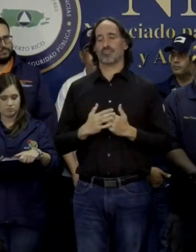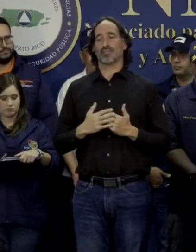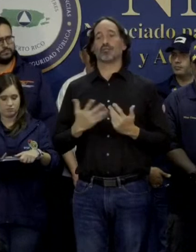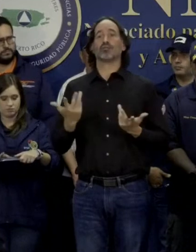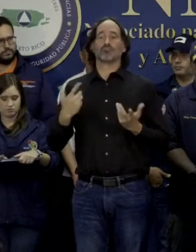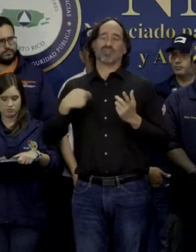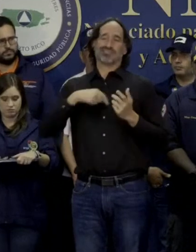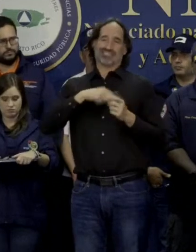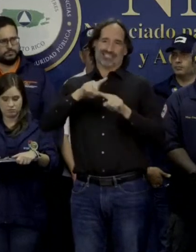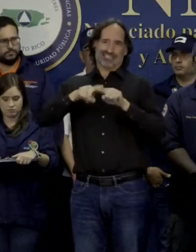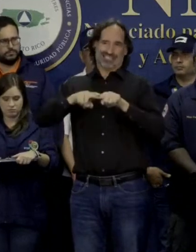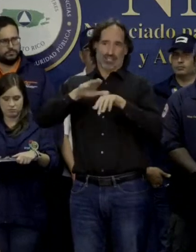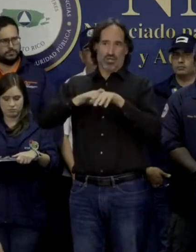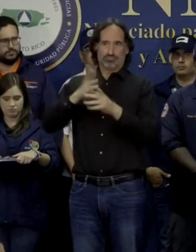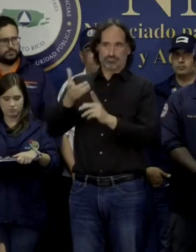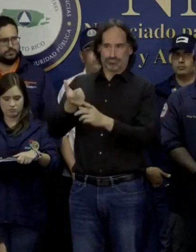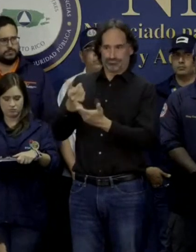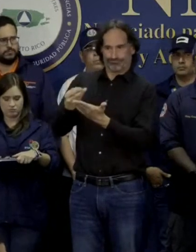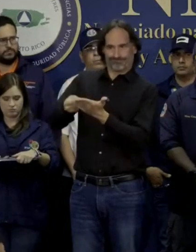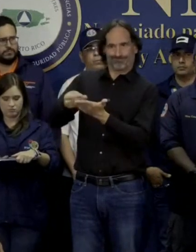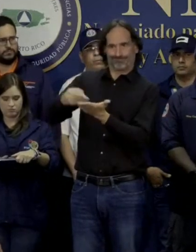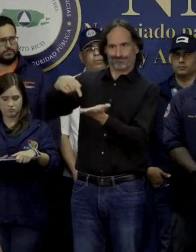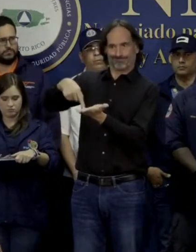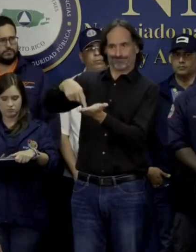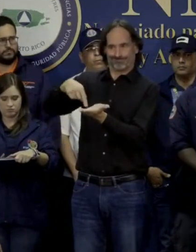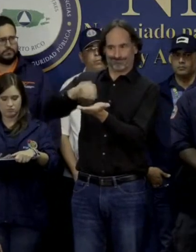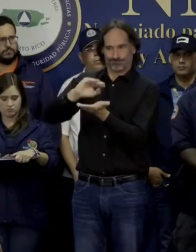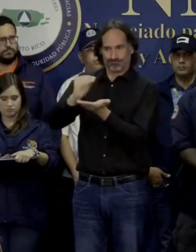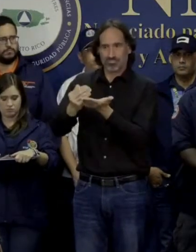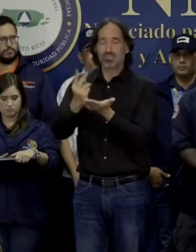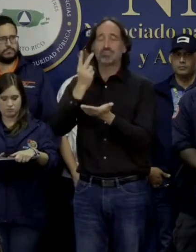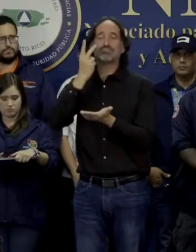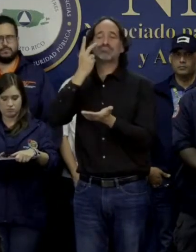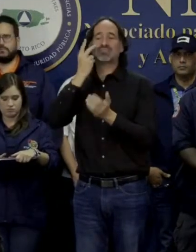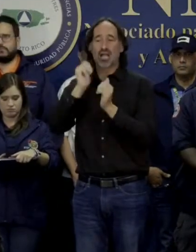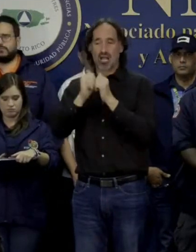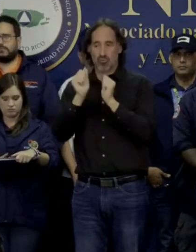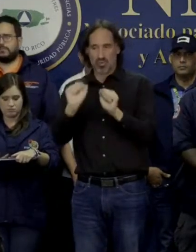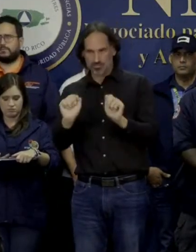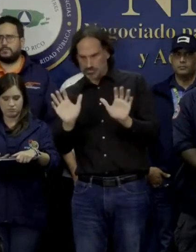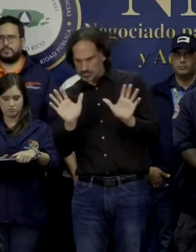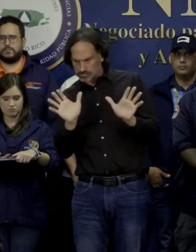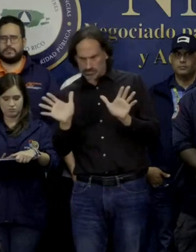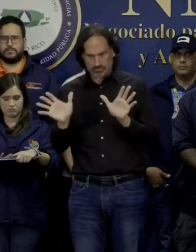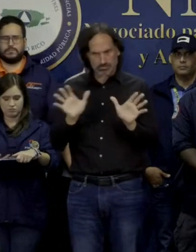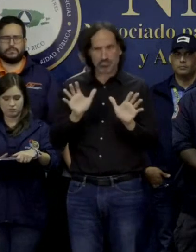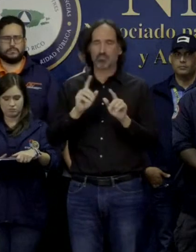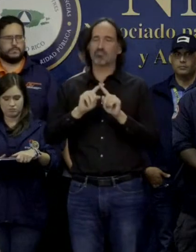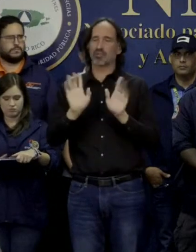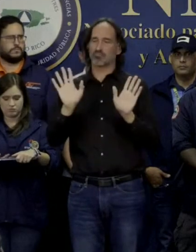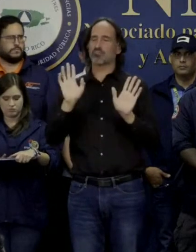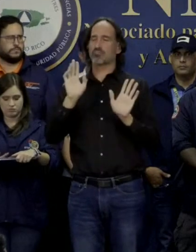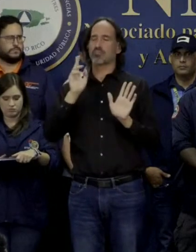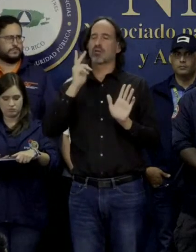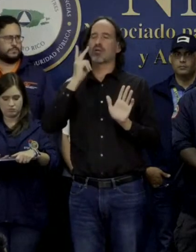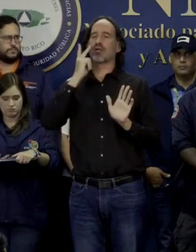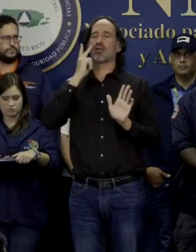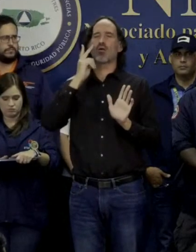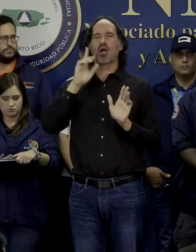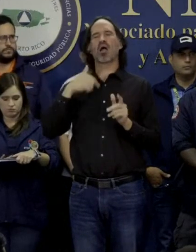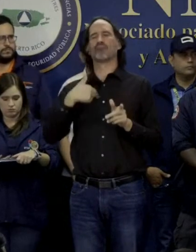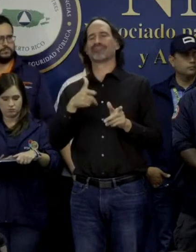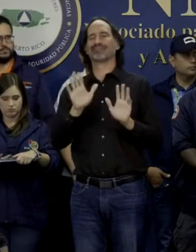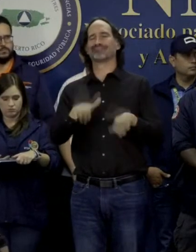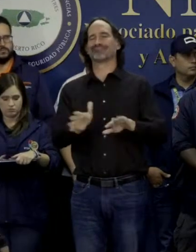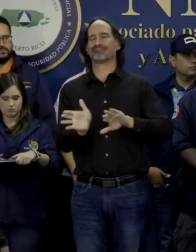que auscultar también con la Junta de Supervisión Fiscal su sentir, pero no lo descarto, lo que pasa que no, la decisión no se ha